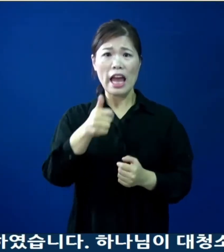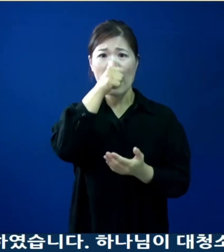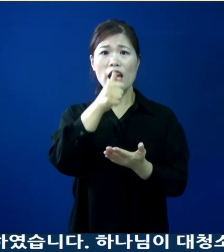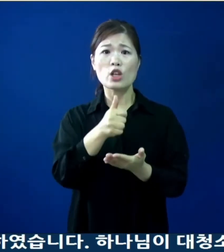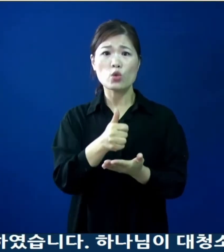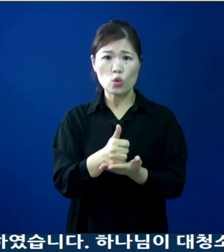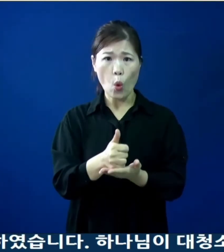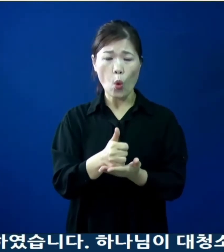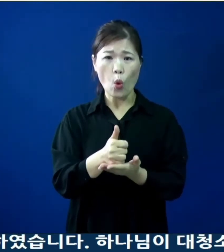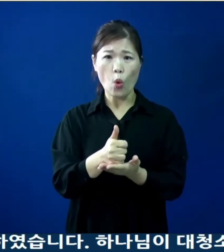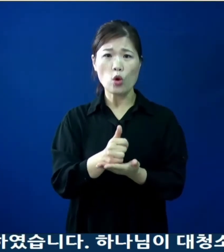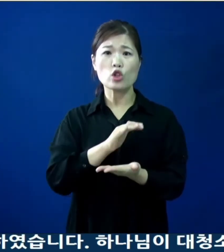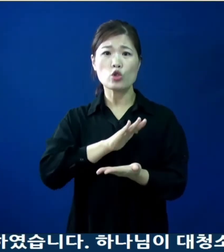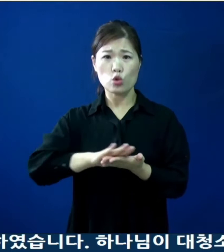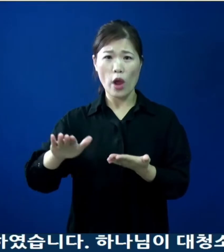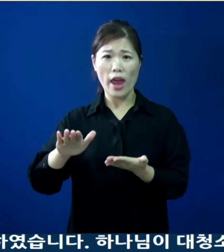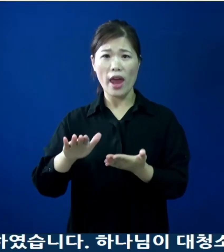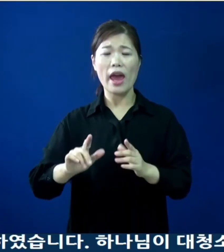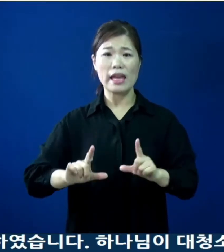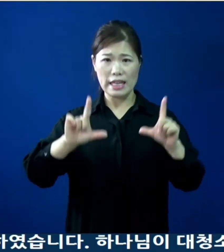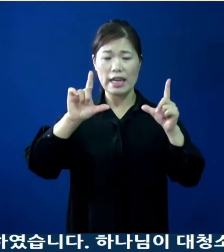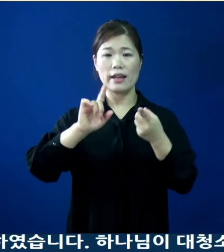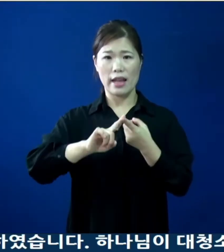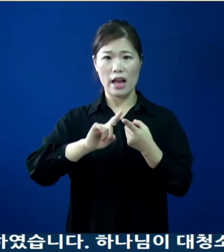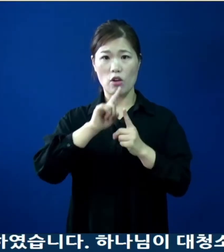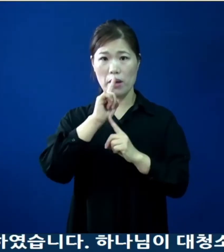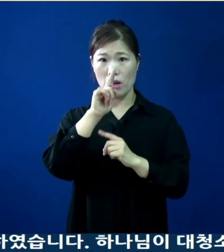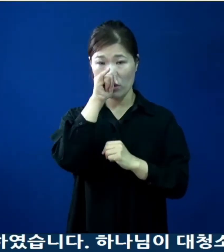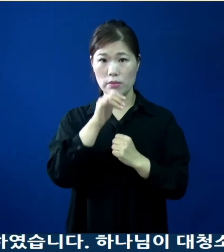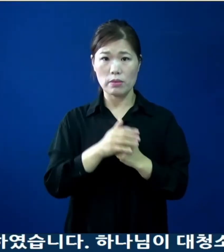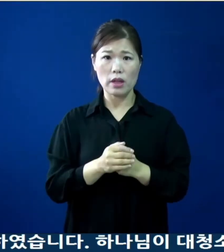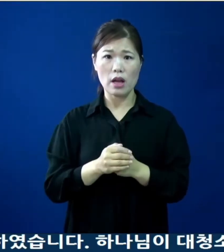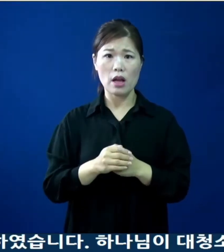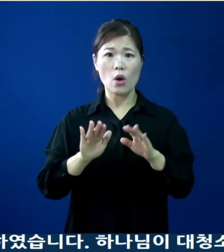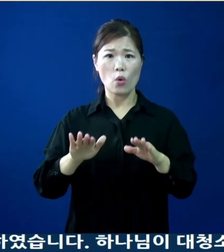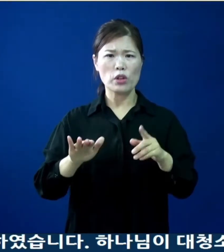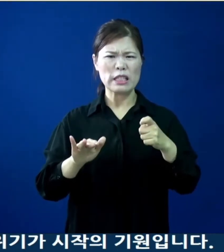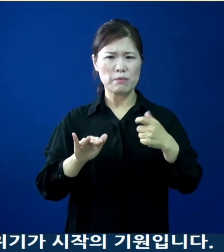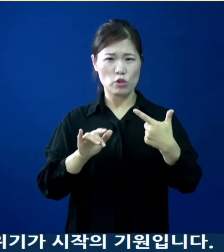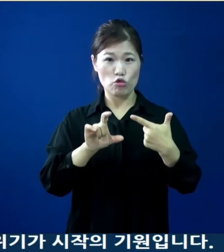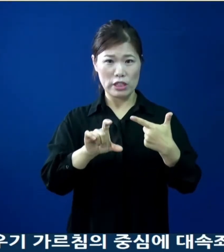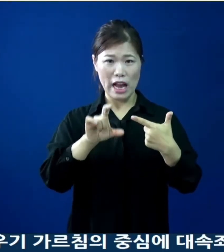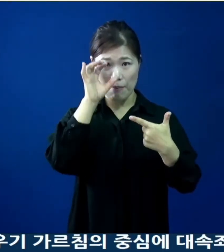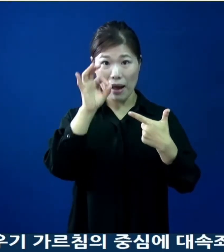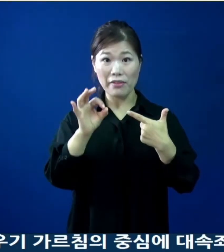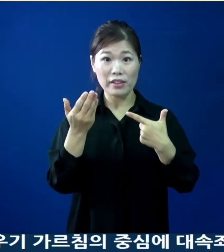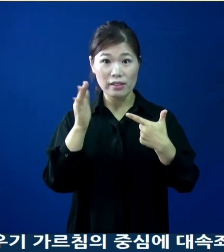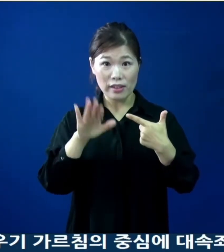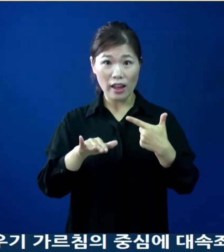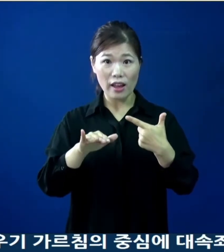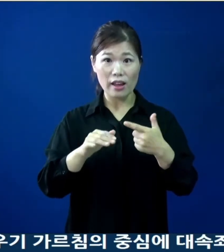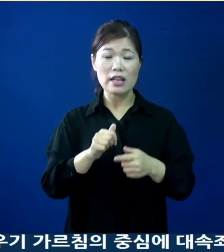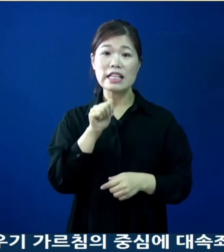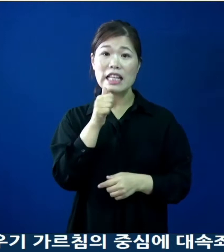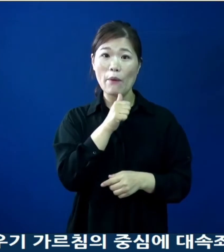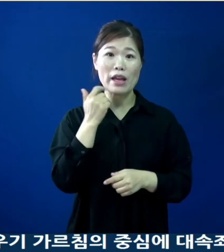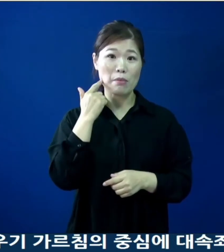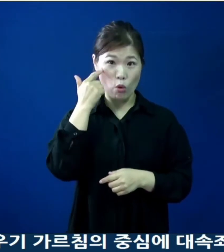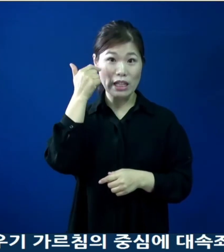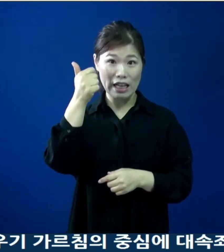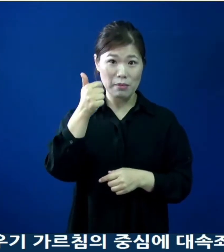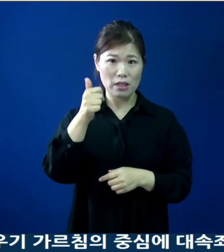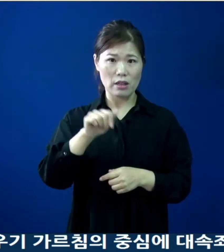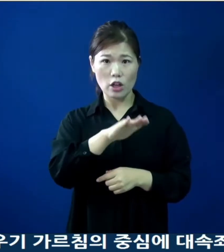속죄율에 관한 교훈이 나옵니다. 오늘 16장 아까 말씀을 쭉 봉독하셨는데 사회자 목사님께서 여러분이